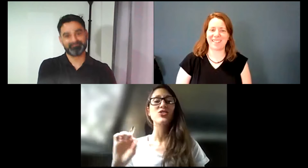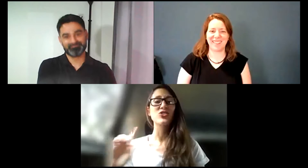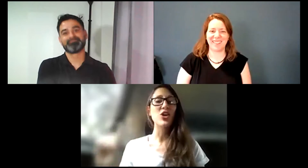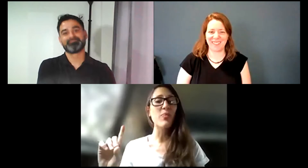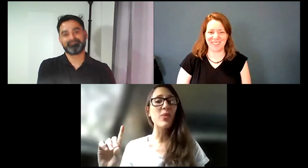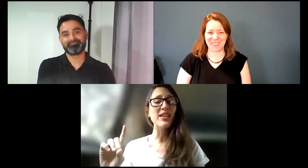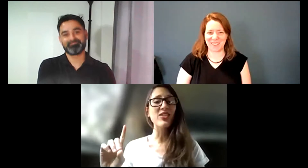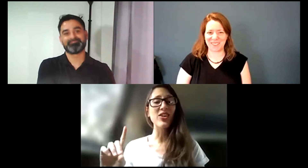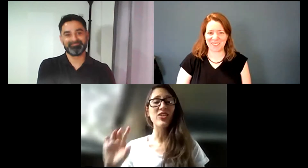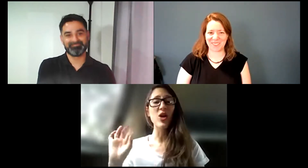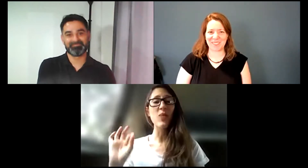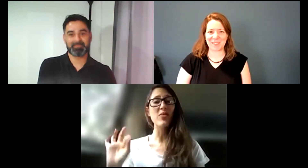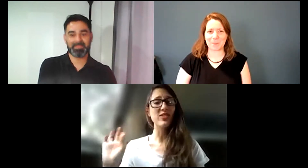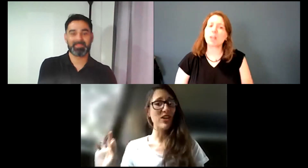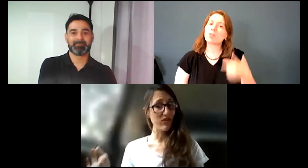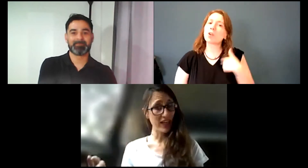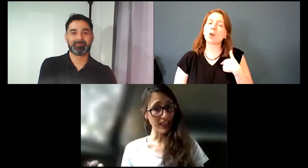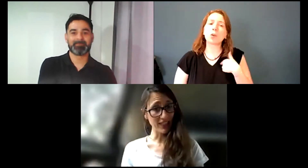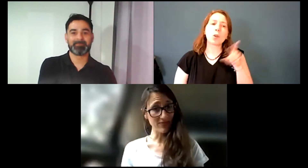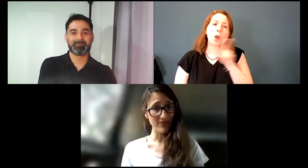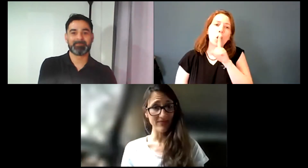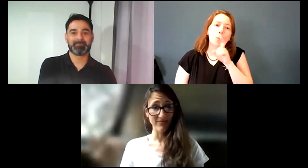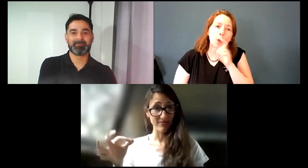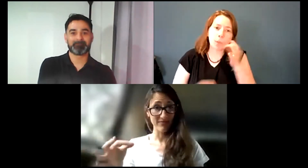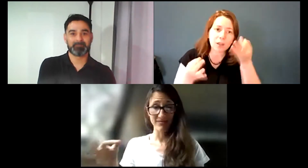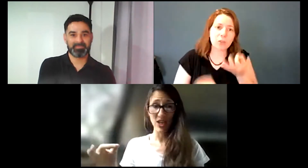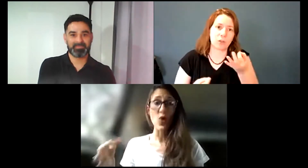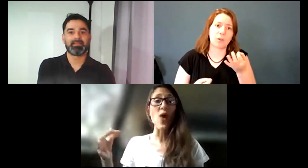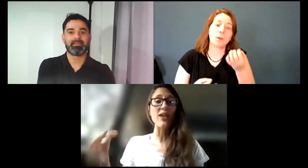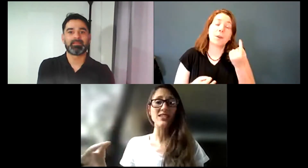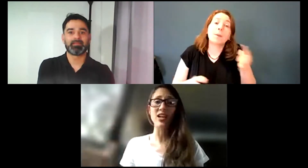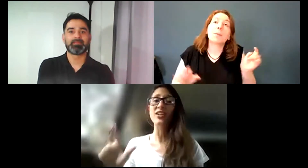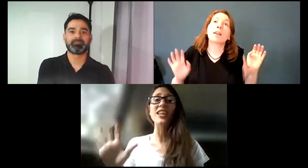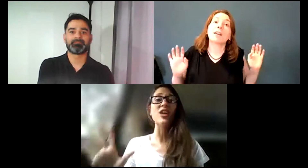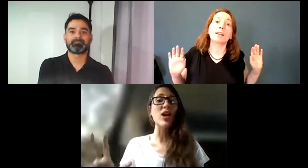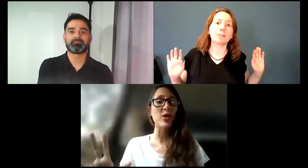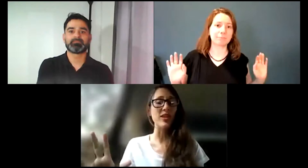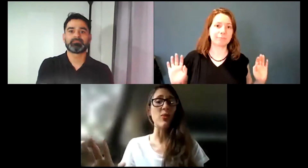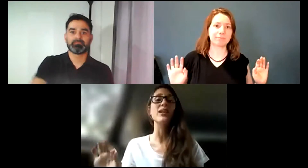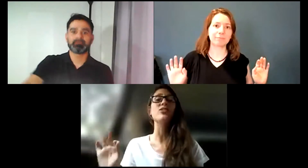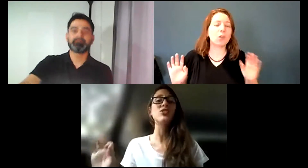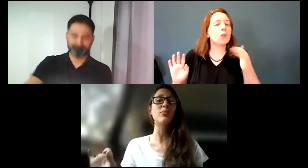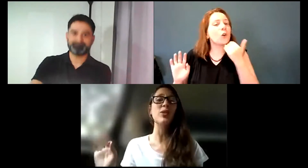Yo no prometo la oferta. Digo, ¿cuál va a ser la oferta? No la prometo, pero sí